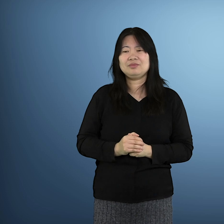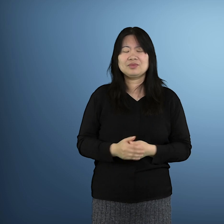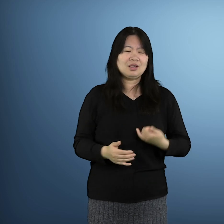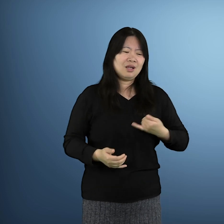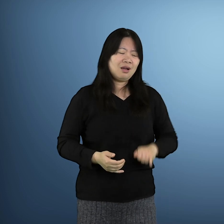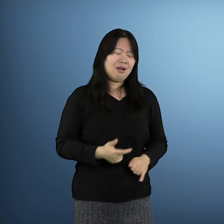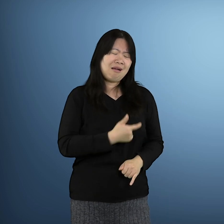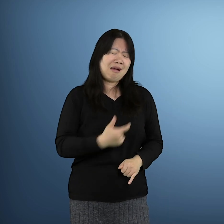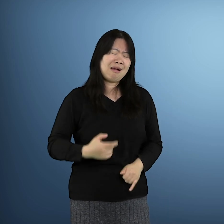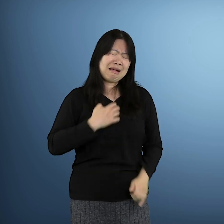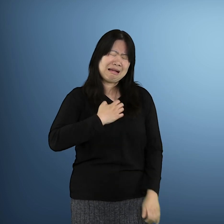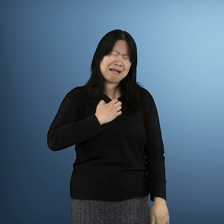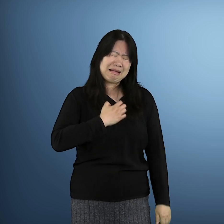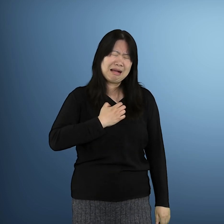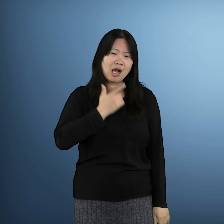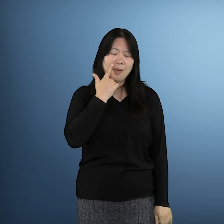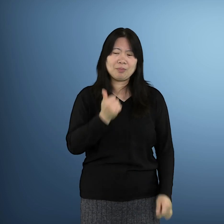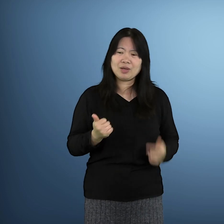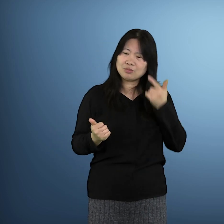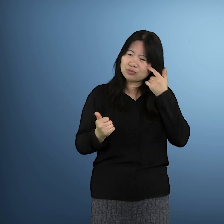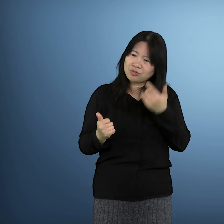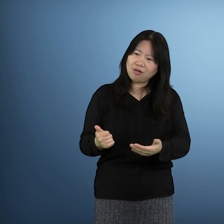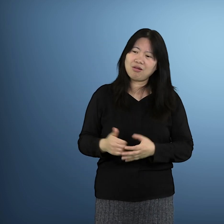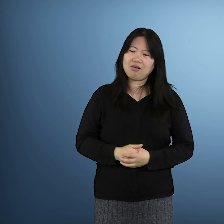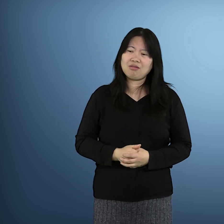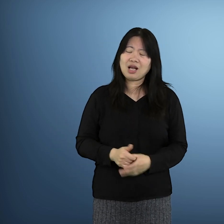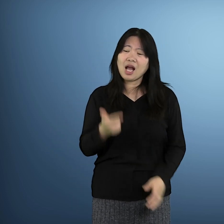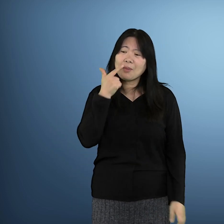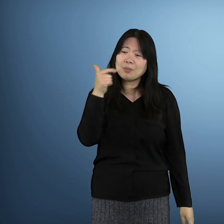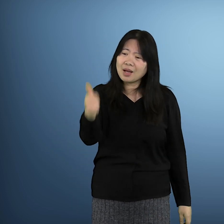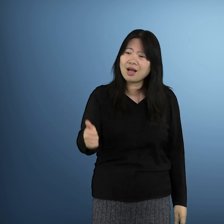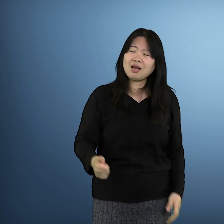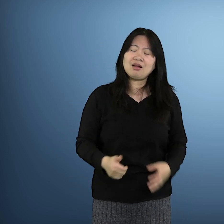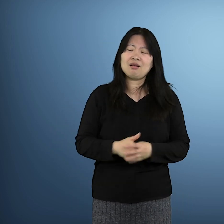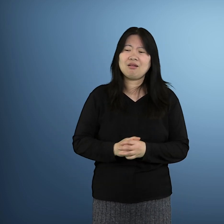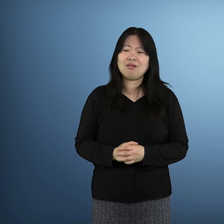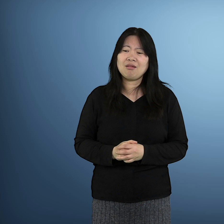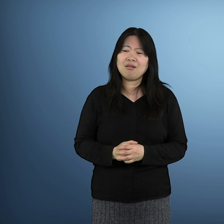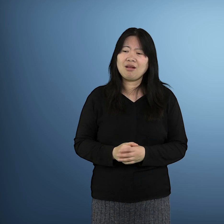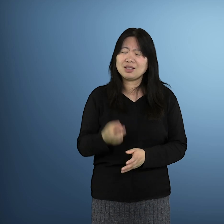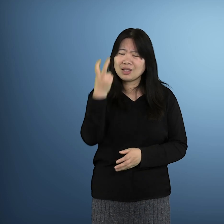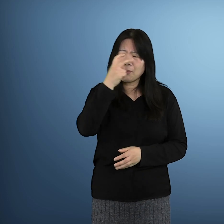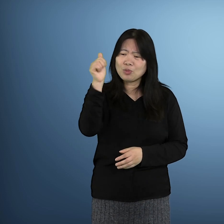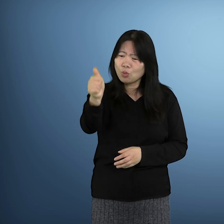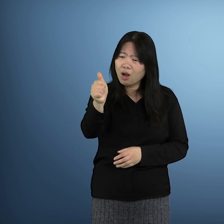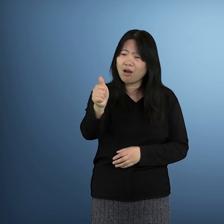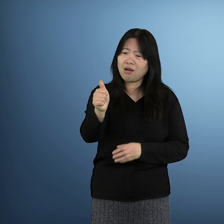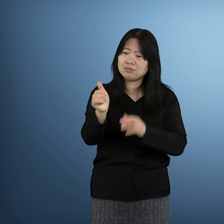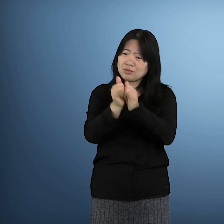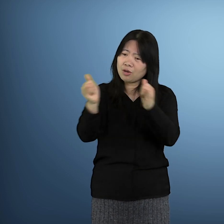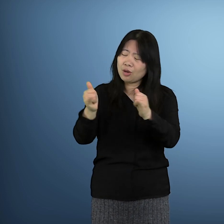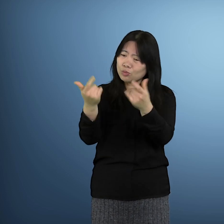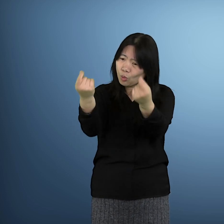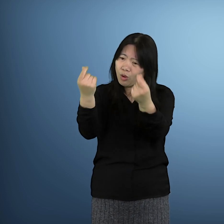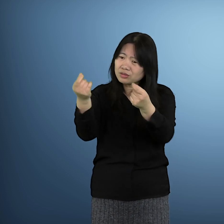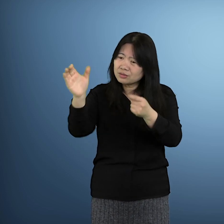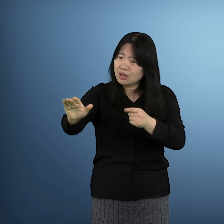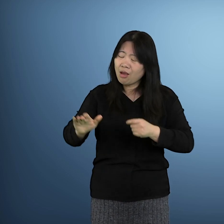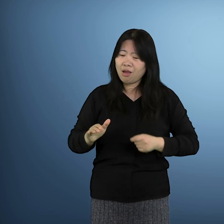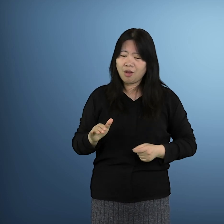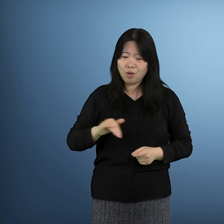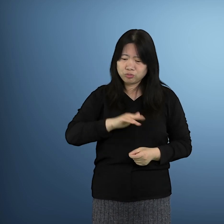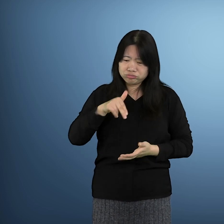딸이 너무 속상해서 아빠에게 물어요. 아빠, 그 감독관도 사람인데 그렇게 사정을